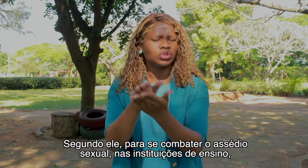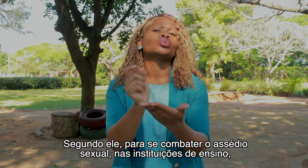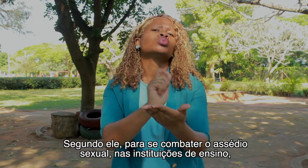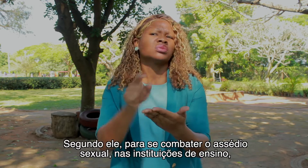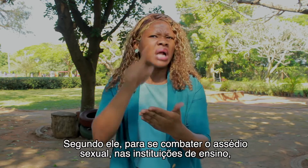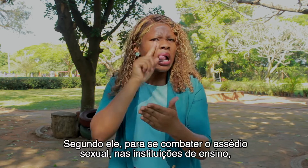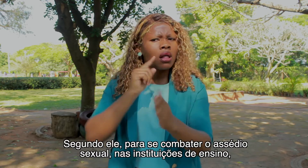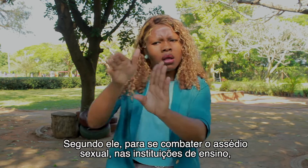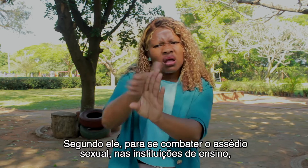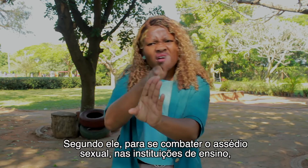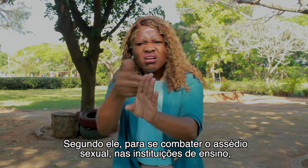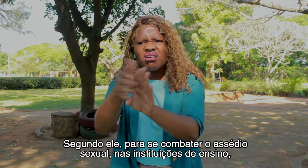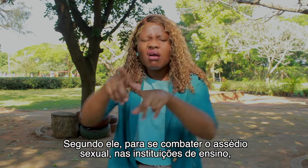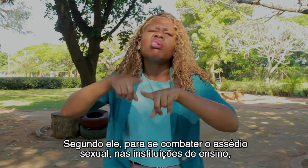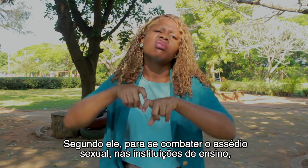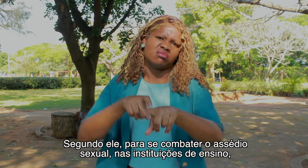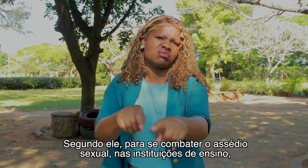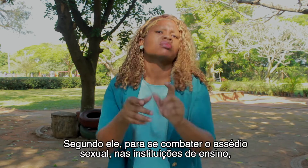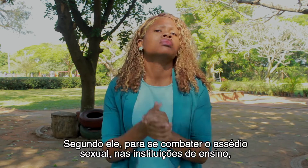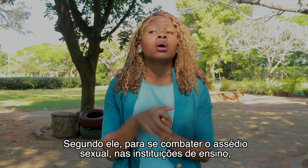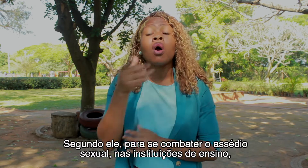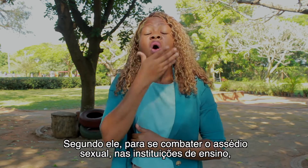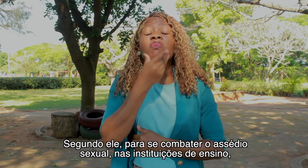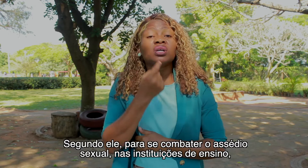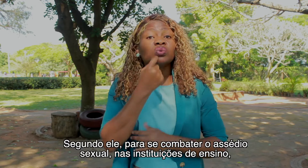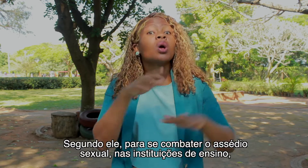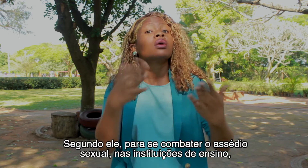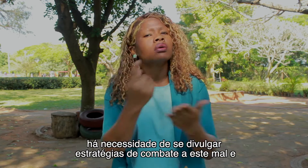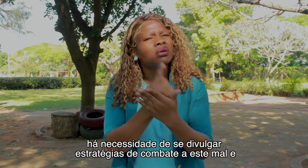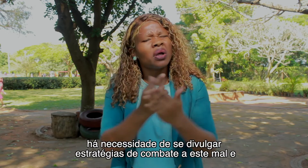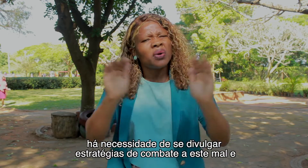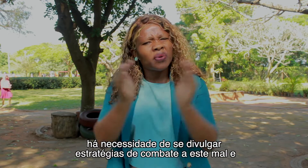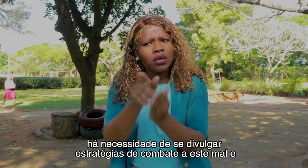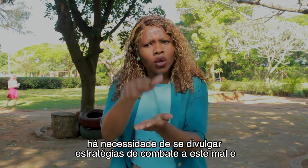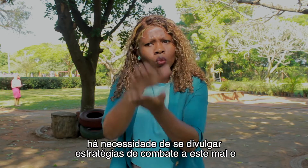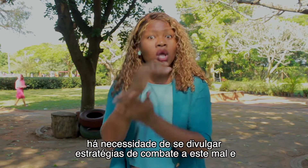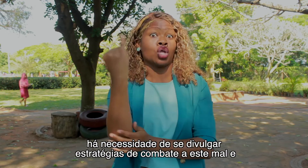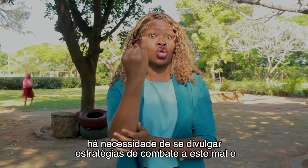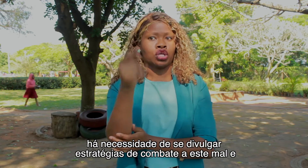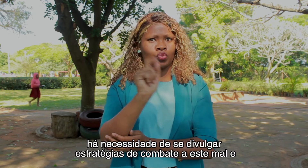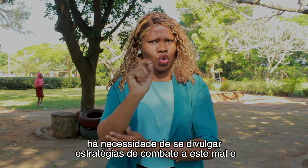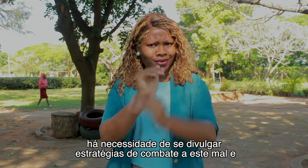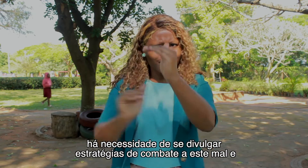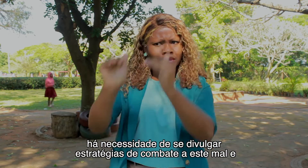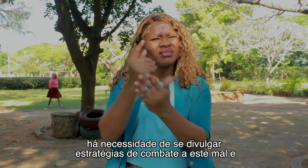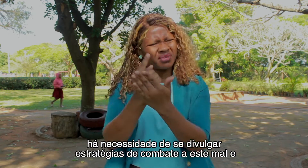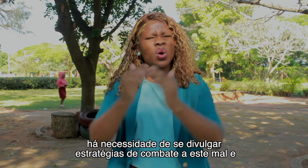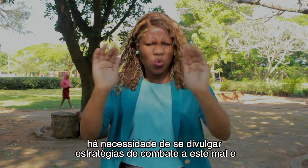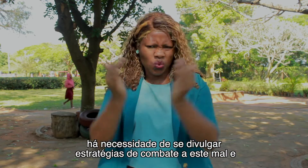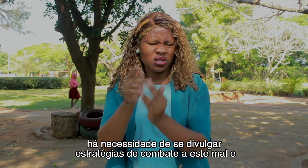Segundo ele, para se combater o assédio sexual nas instituições de ensino, há necessidade de se divulgar estratégias de combate a este mal